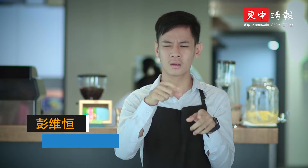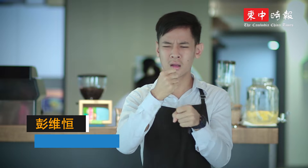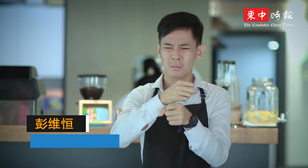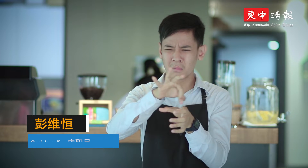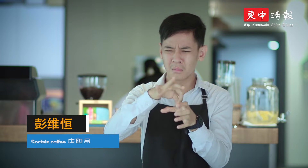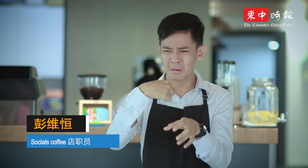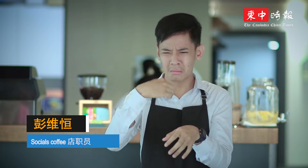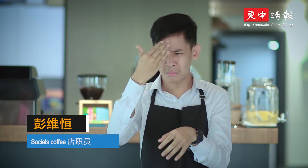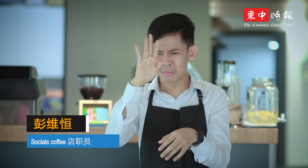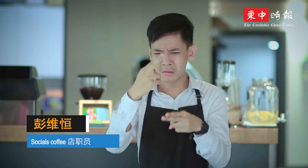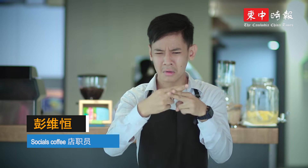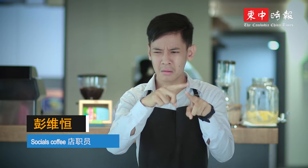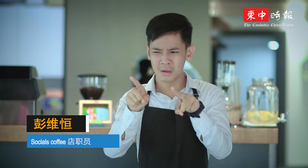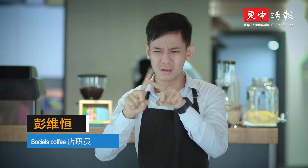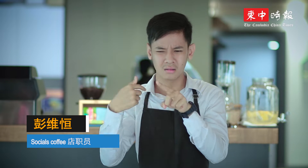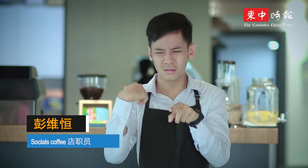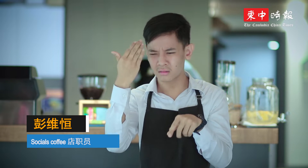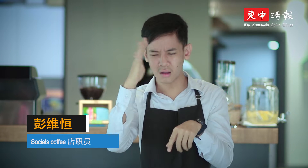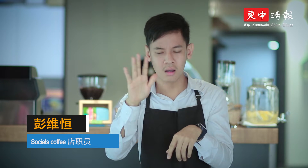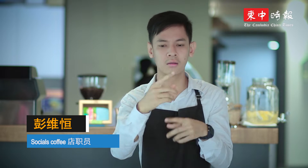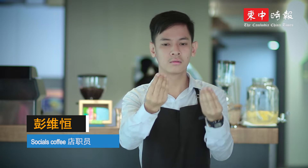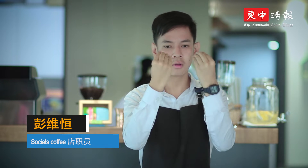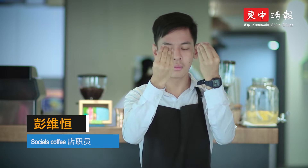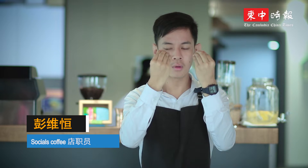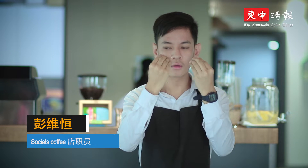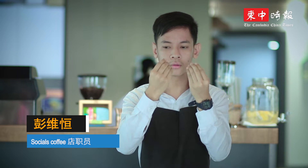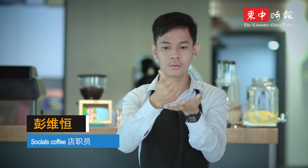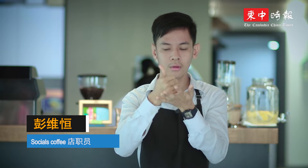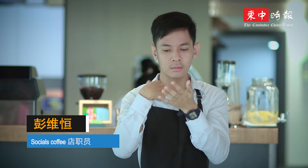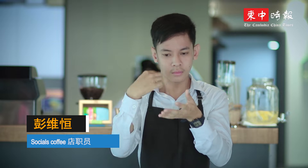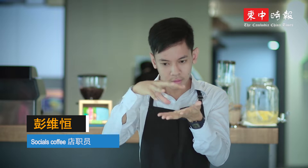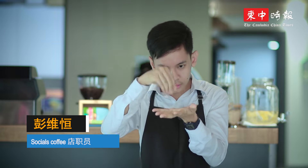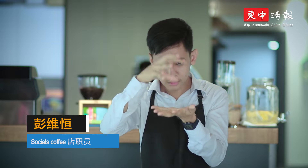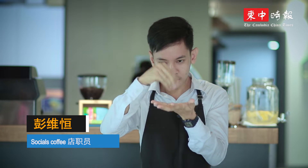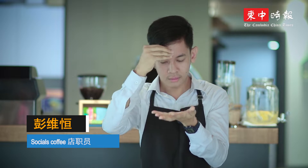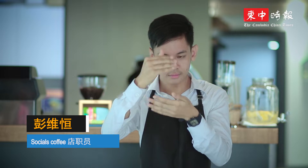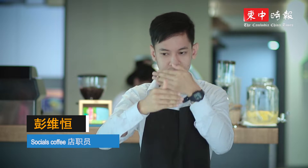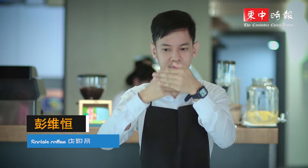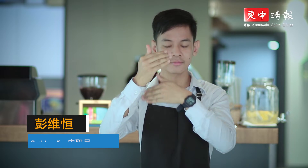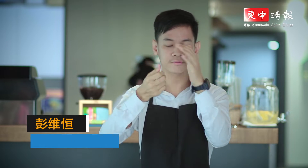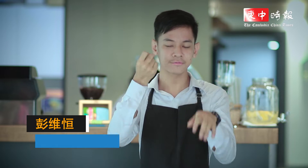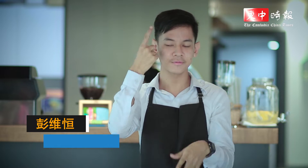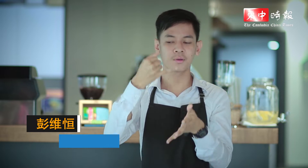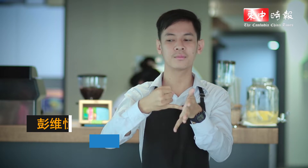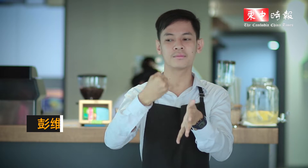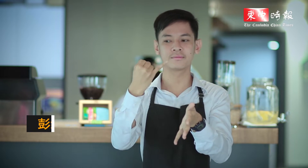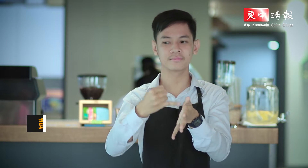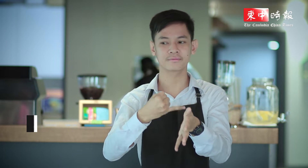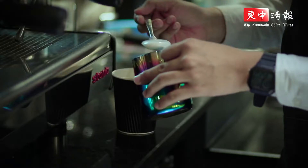么。当我在这里工作，一开始我也不知道怎么做，也不懂，但我慢慢努力